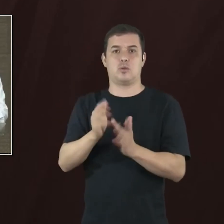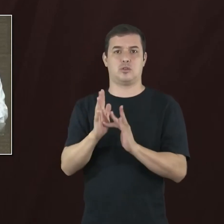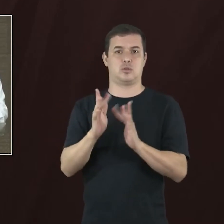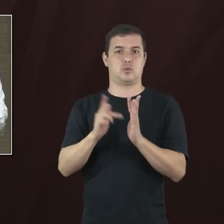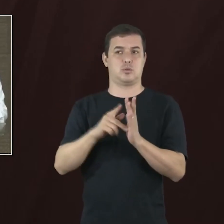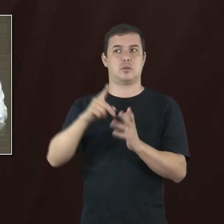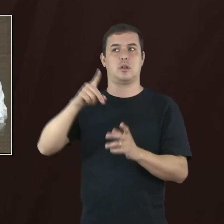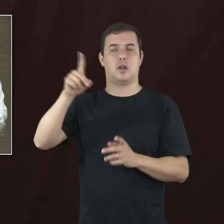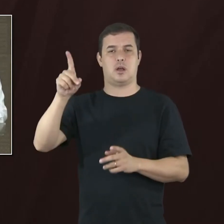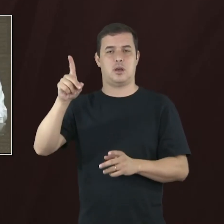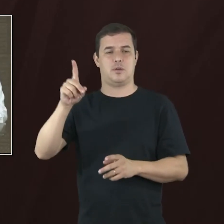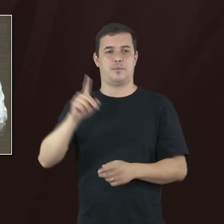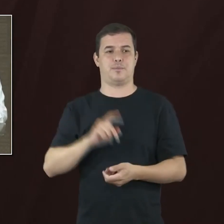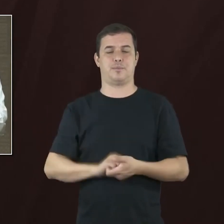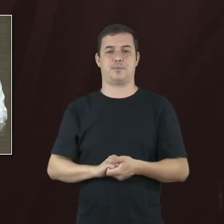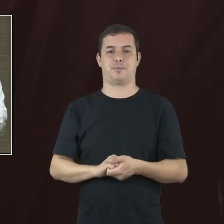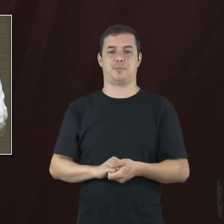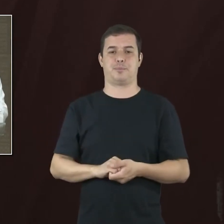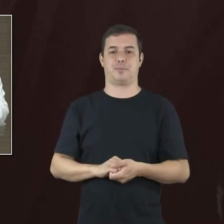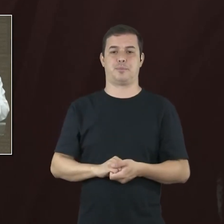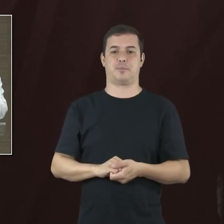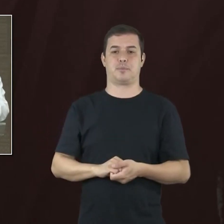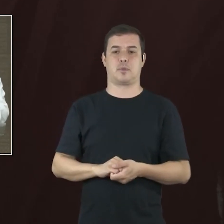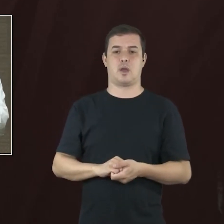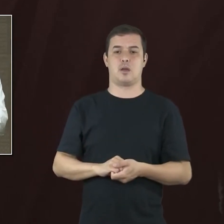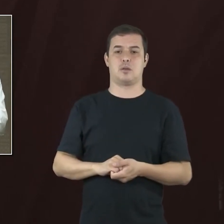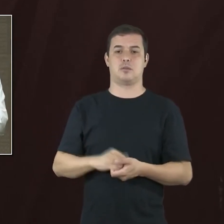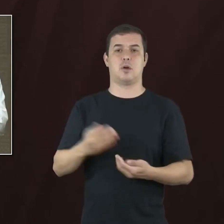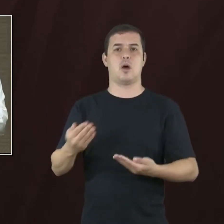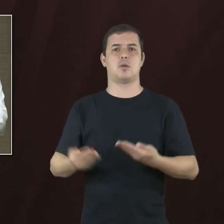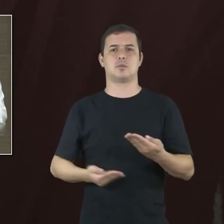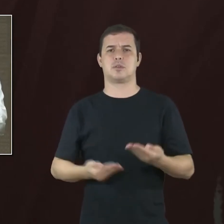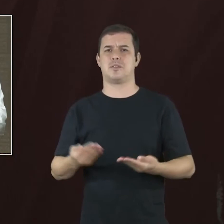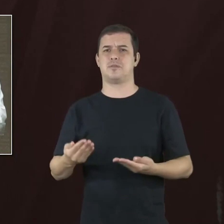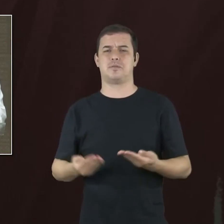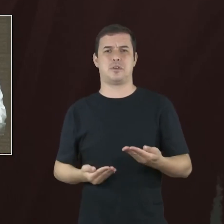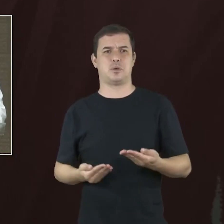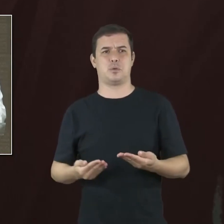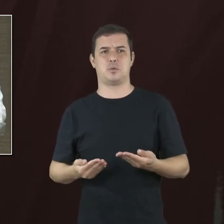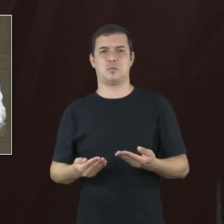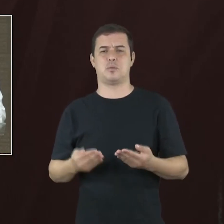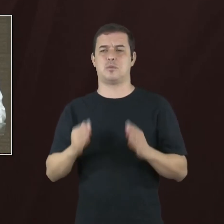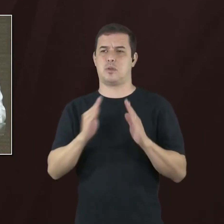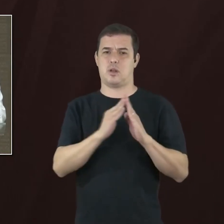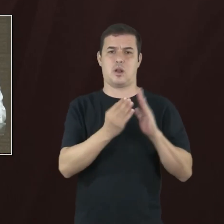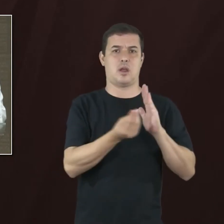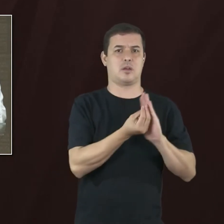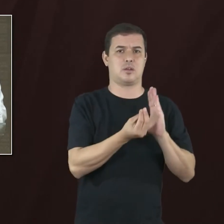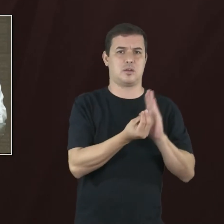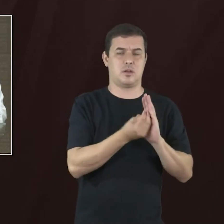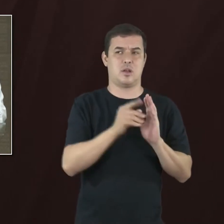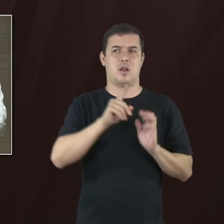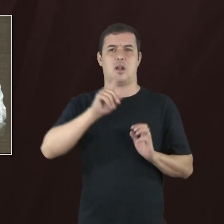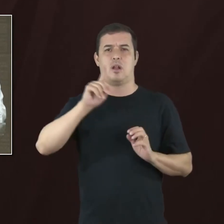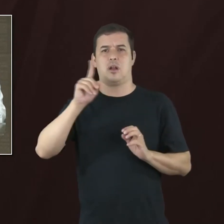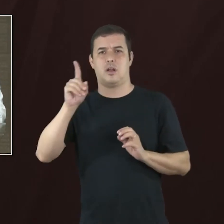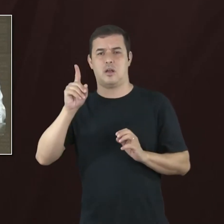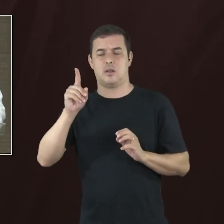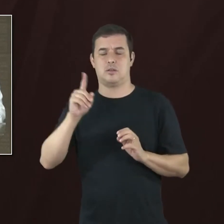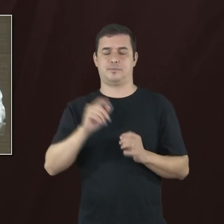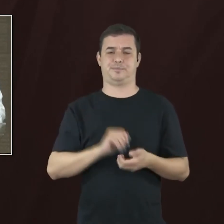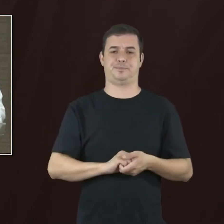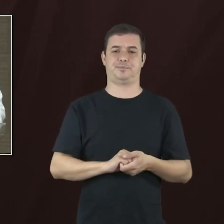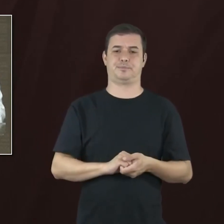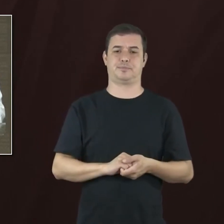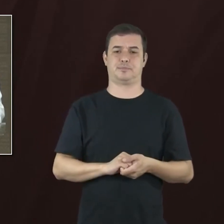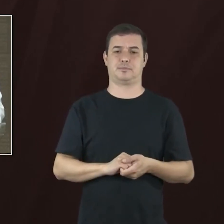E ali ele serviu com tudo que podia ali na igreja em Taipei. E